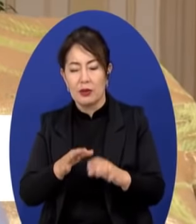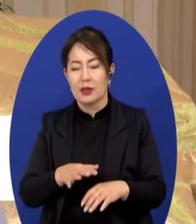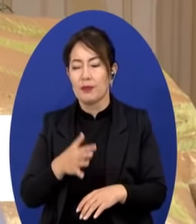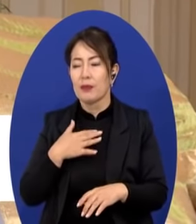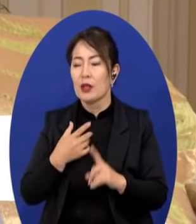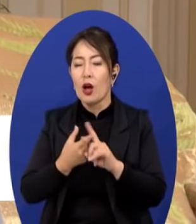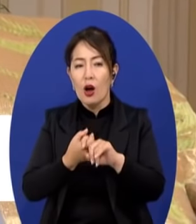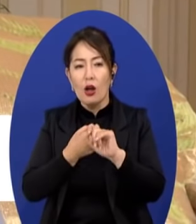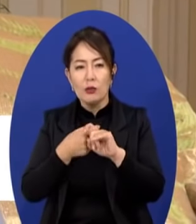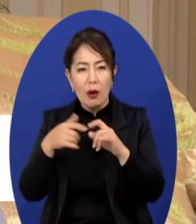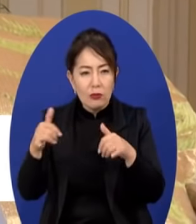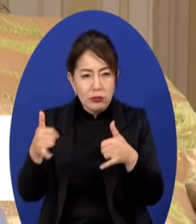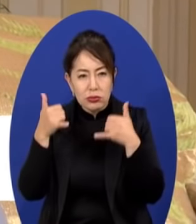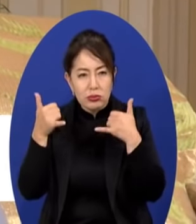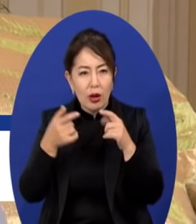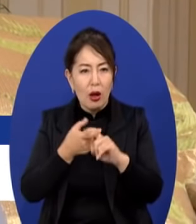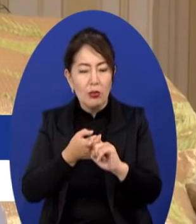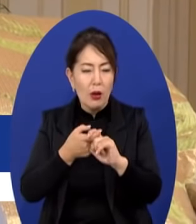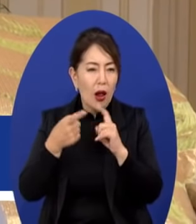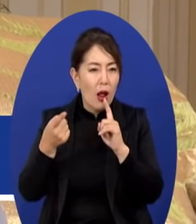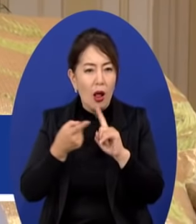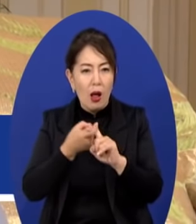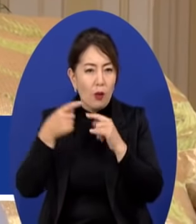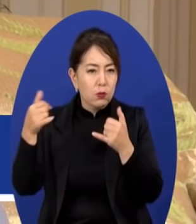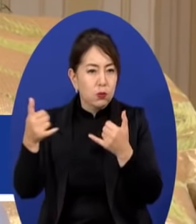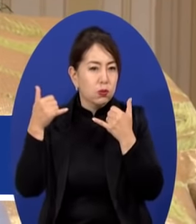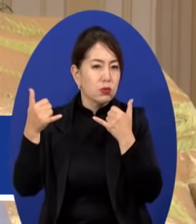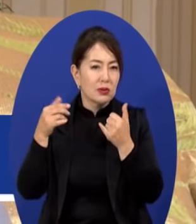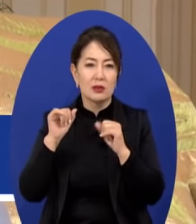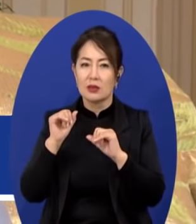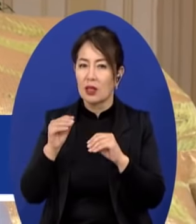холбооны хороовол бол тэр үед